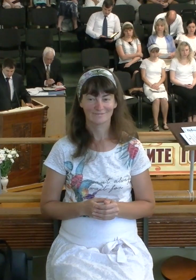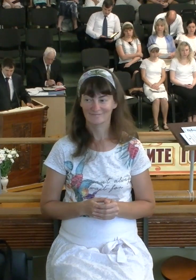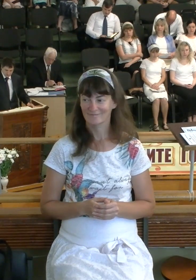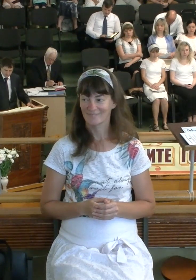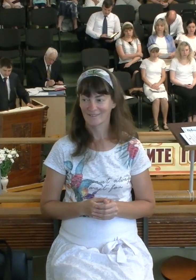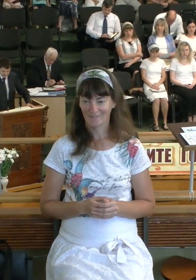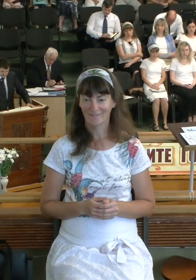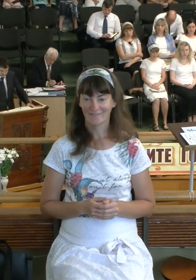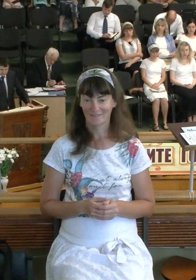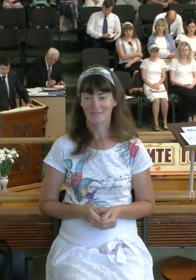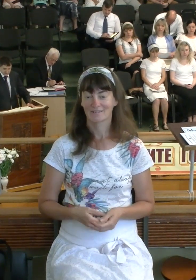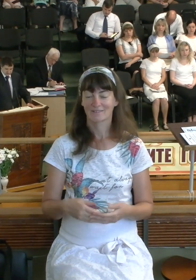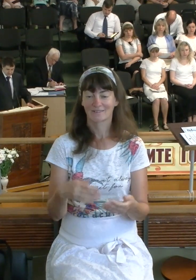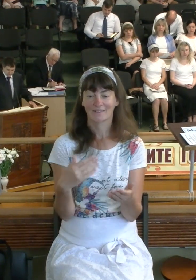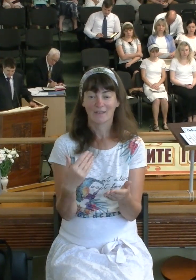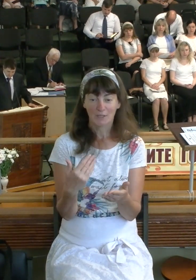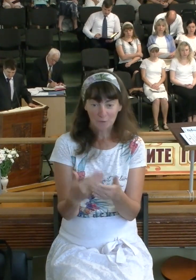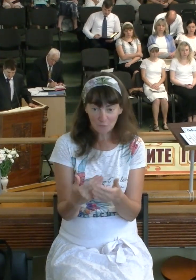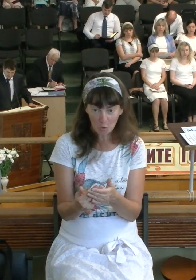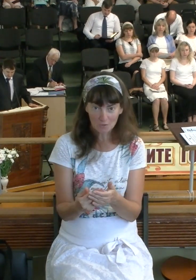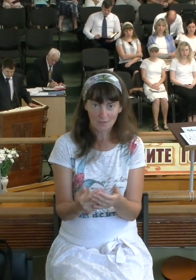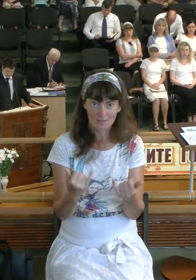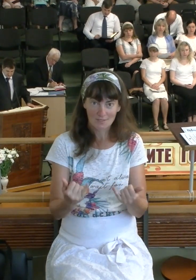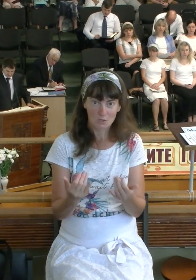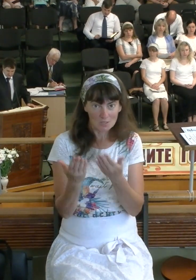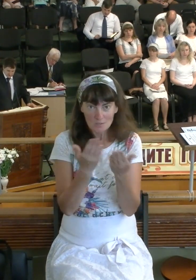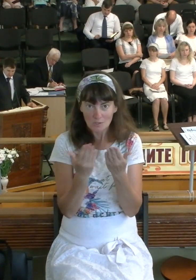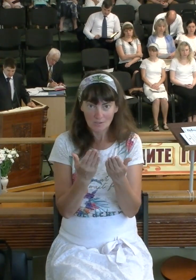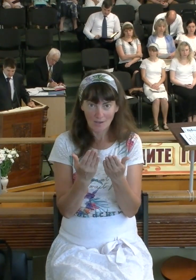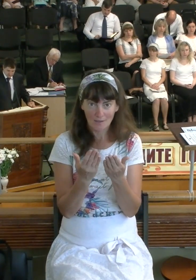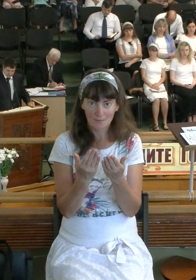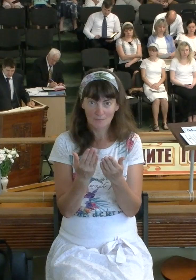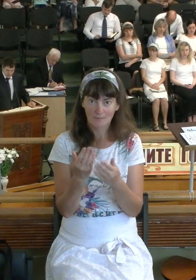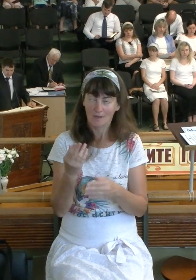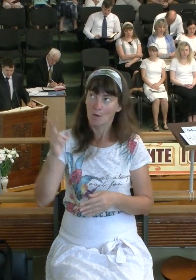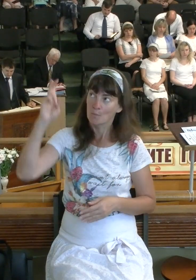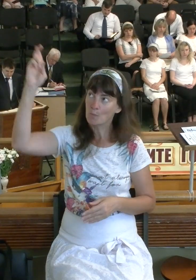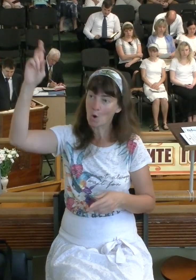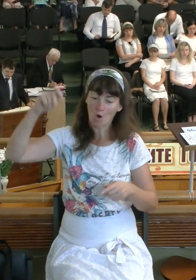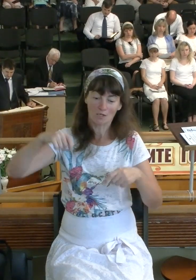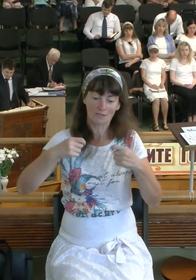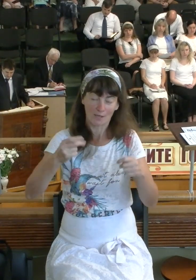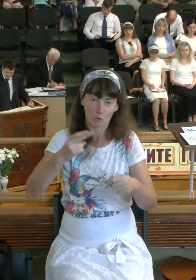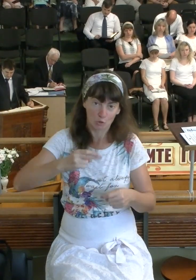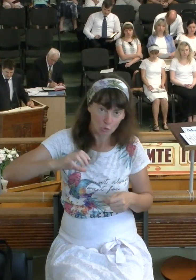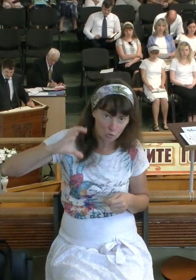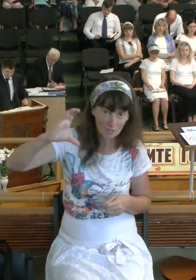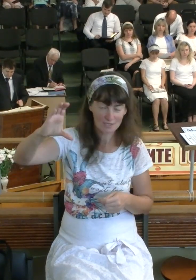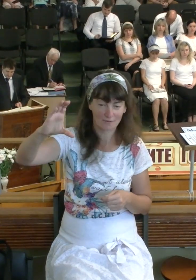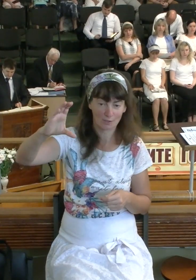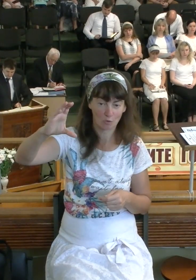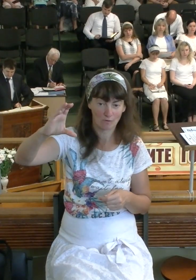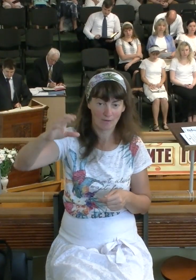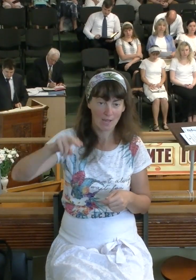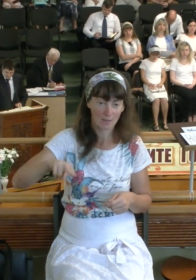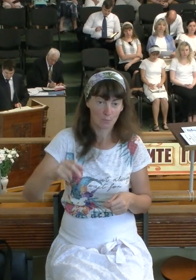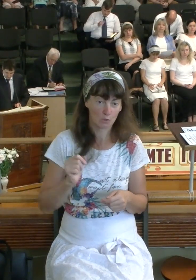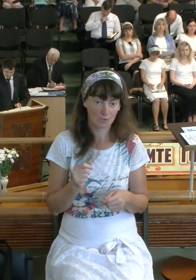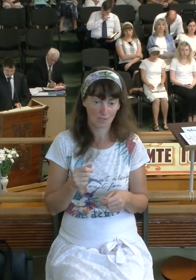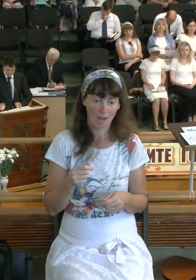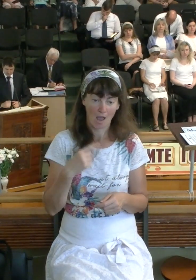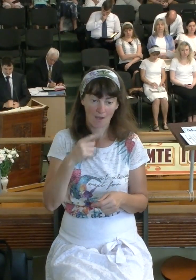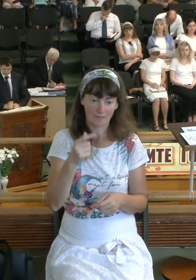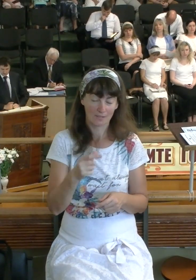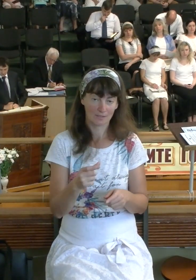силу слова, и он говорит сильнейшие слова. Мы с 10 стиха дальше будем читать. Тогда будет известно всем вам и всему